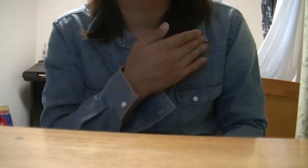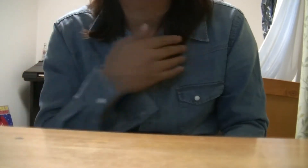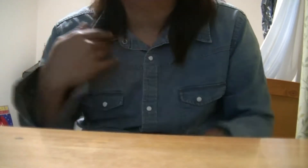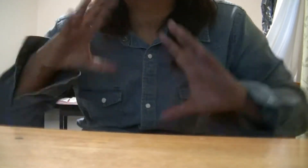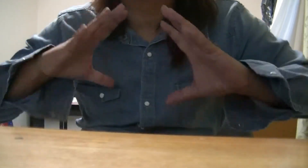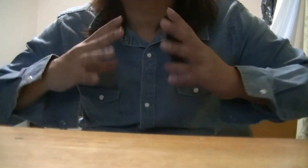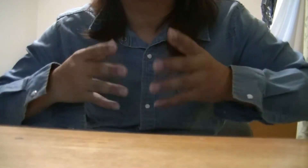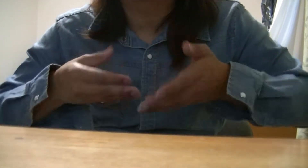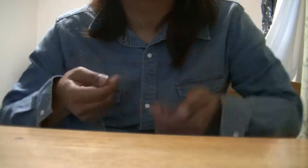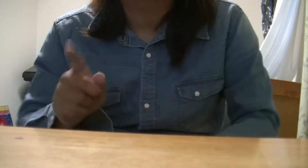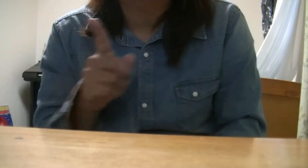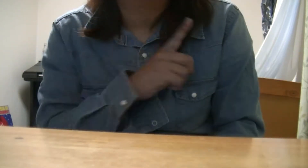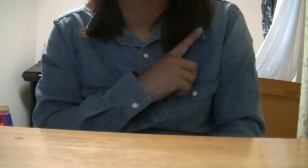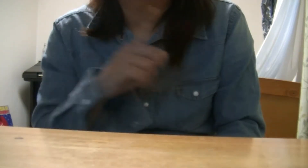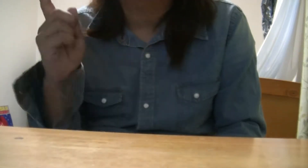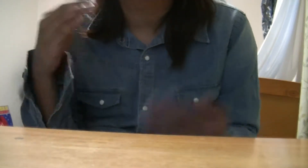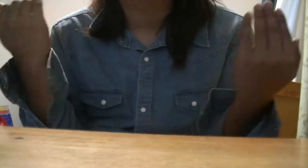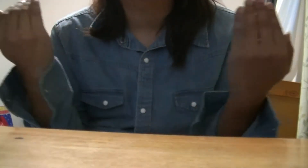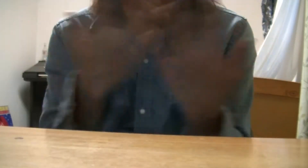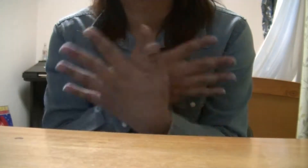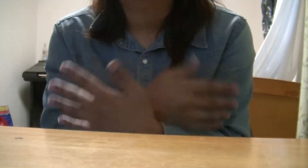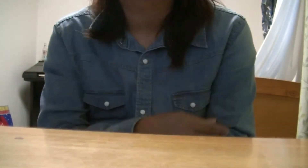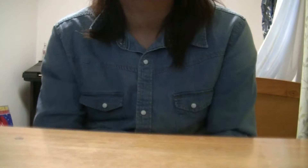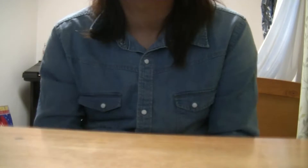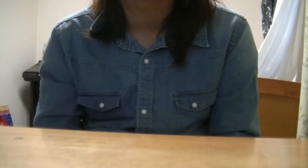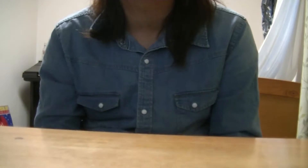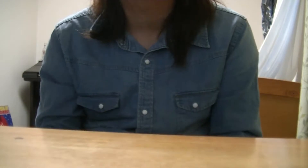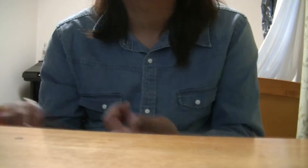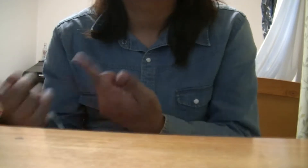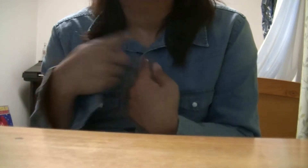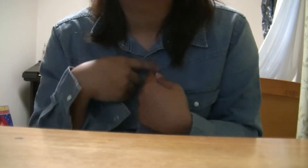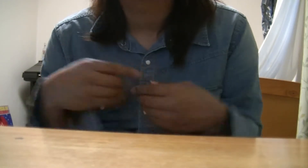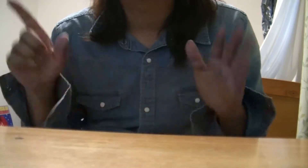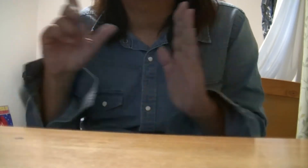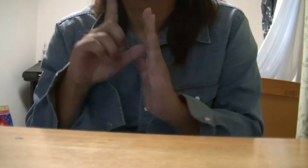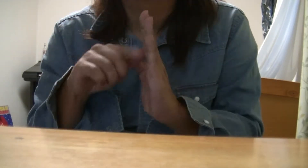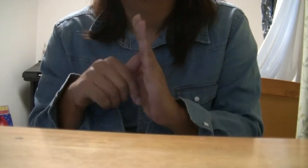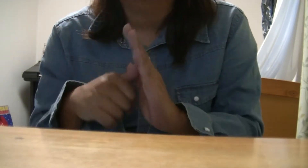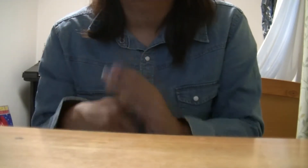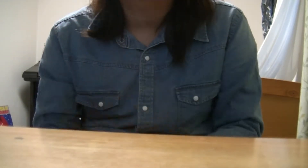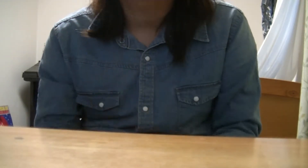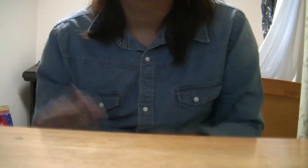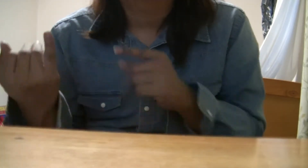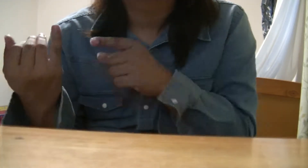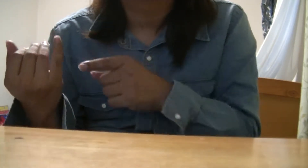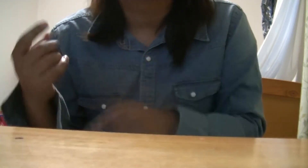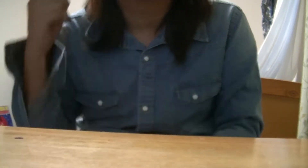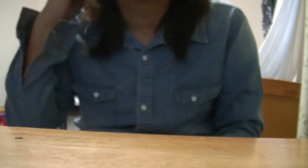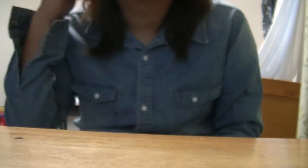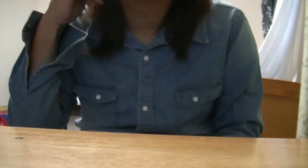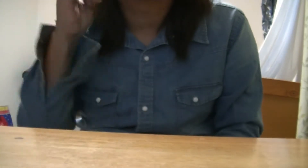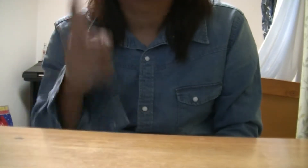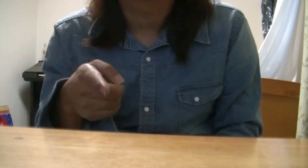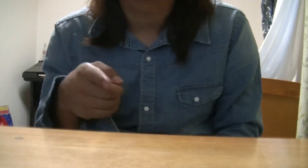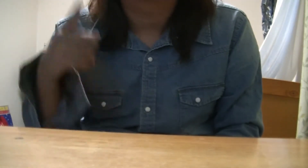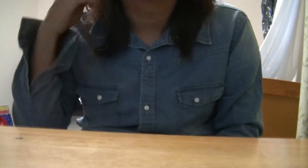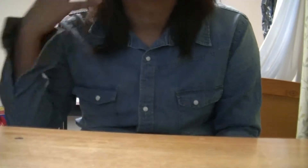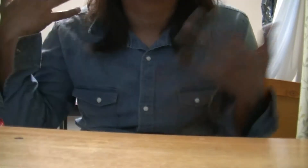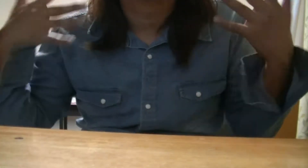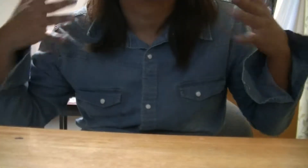。入社した時からですよ。で高橋尚子はこう思ったそうです。このおっさん頭がおかしいって。